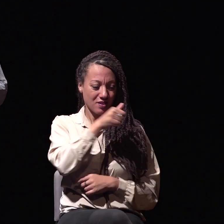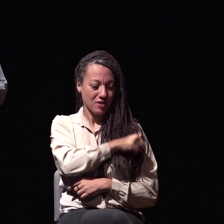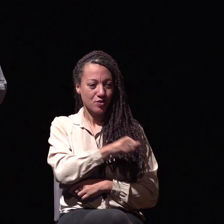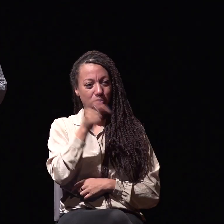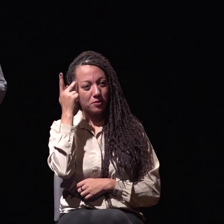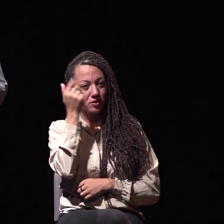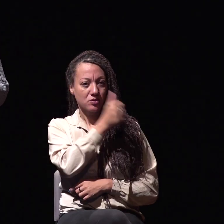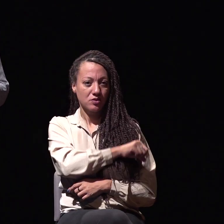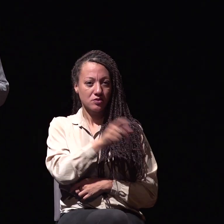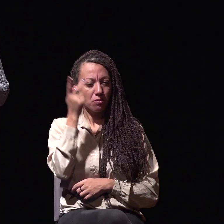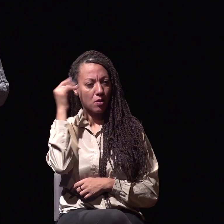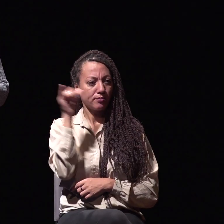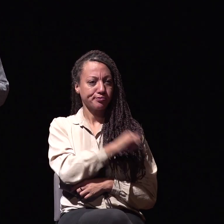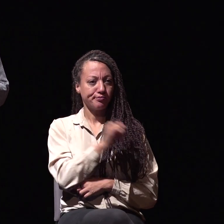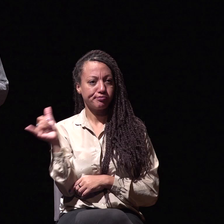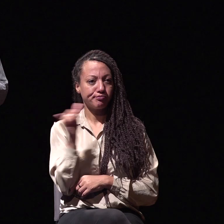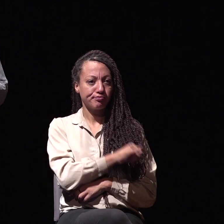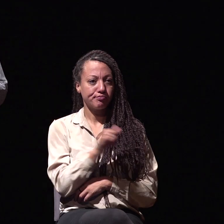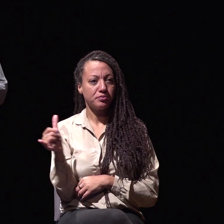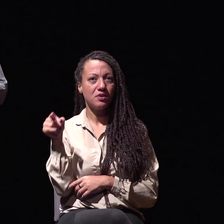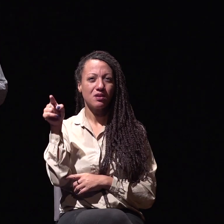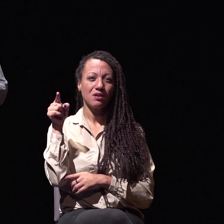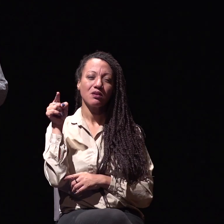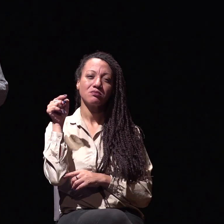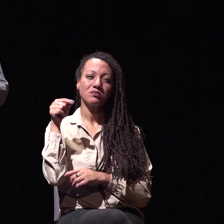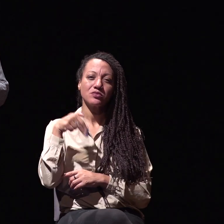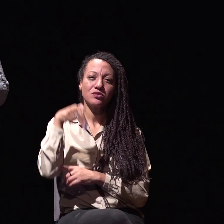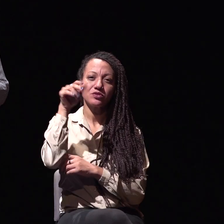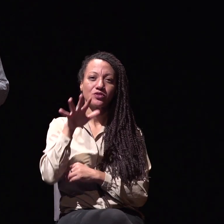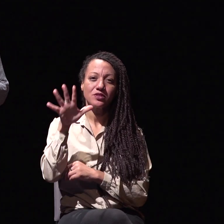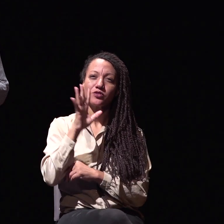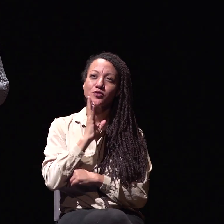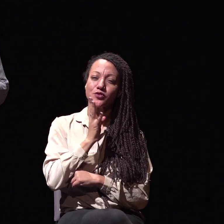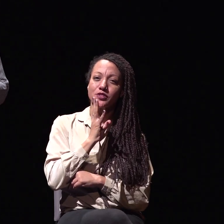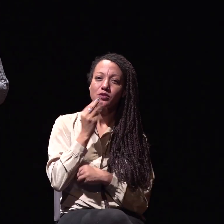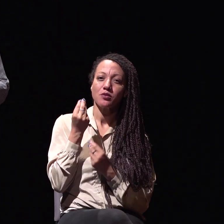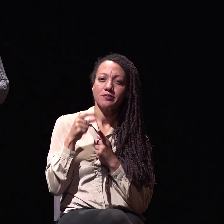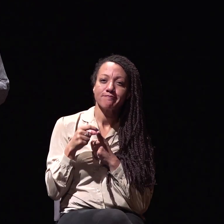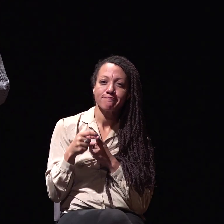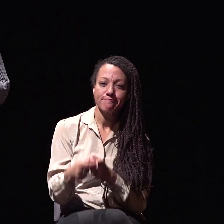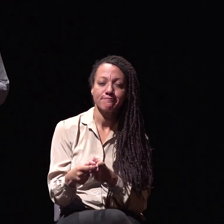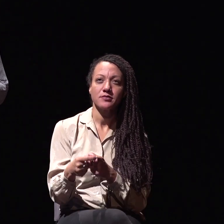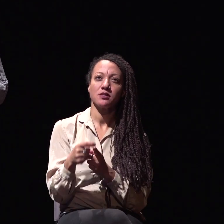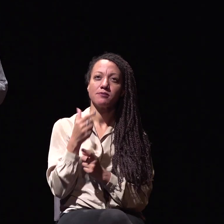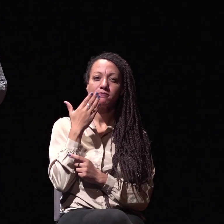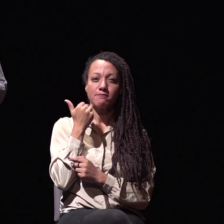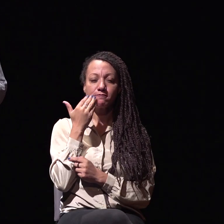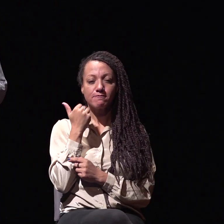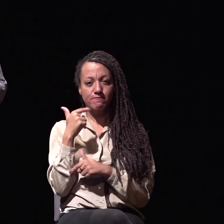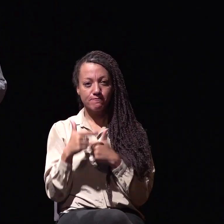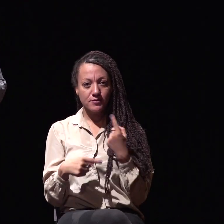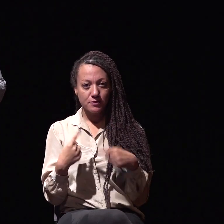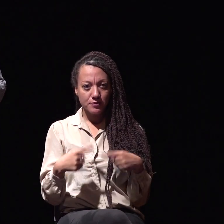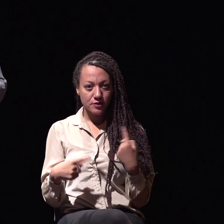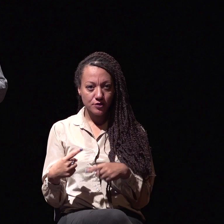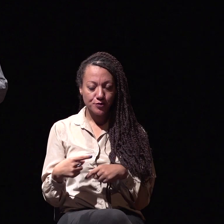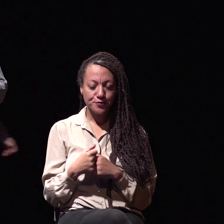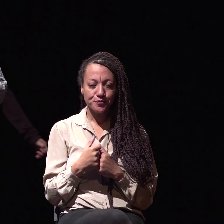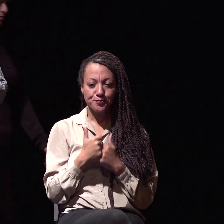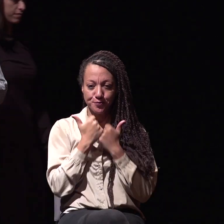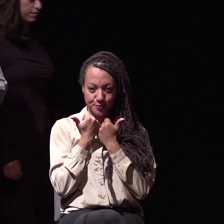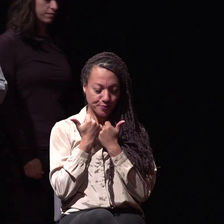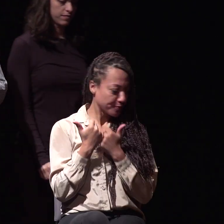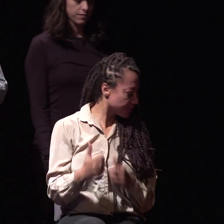Rio-São Paulo, e compreender a profunda miséria de meios da população periférica para este debate, porém, de uma rica